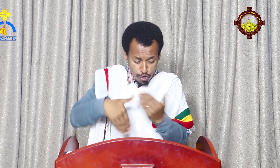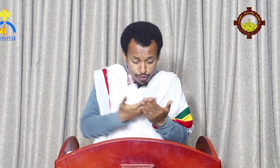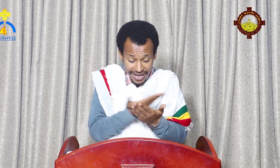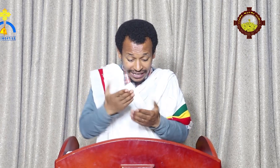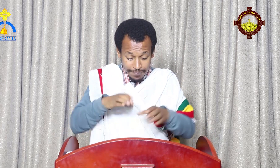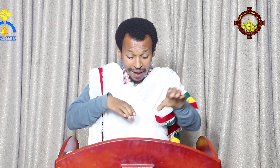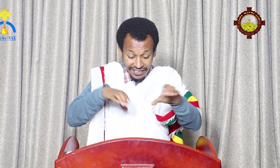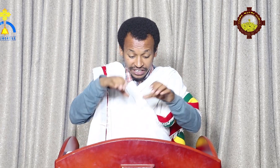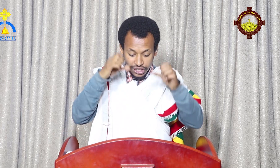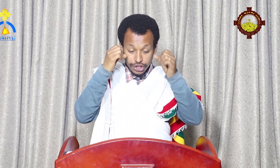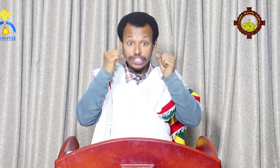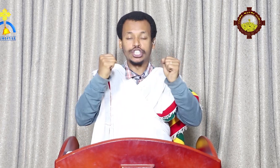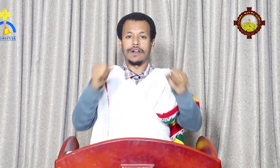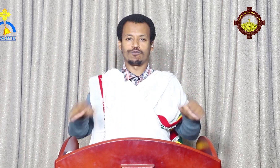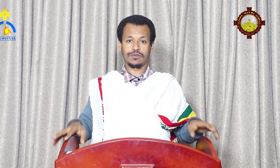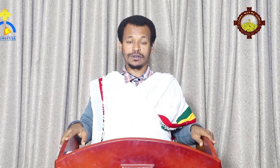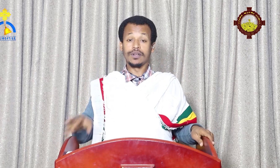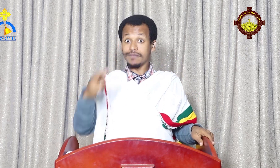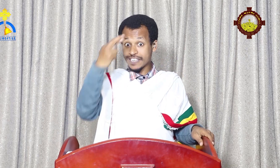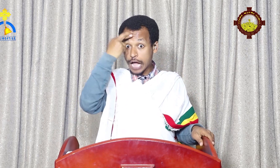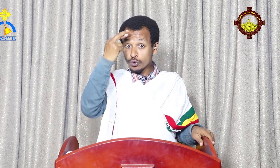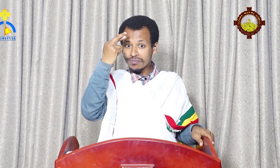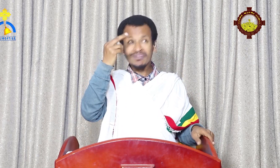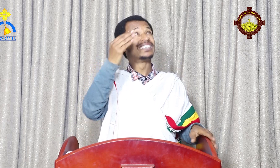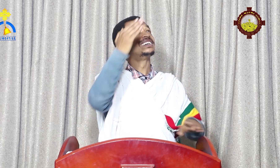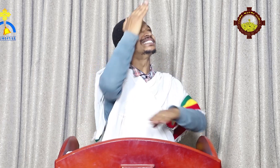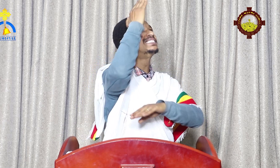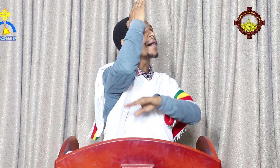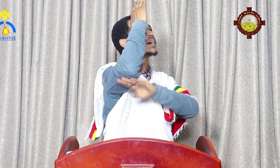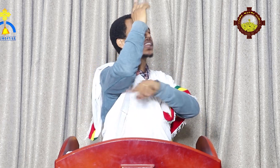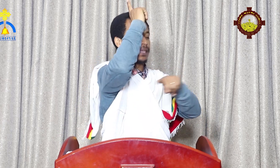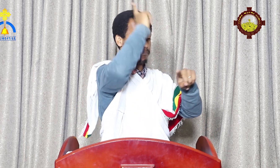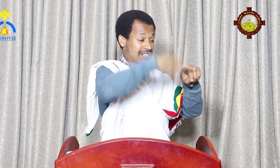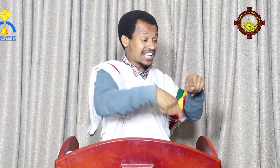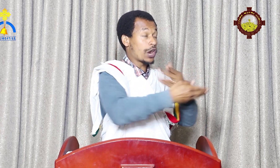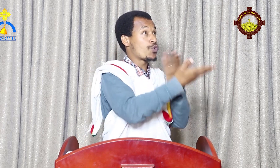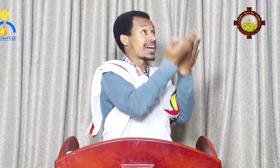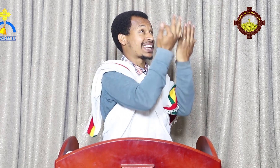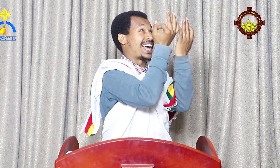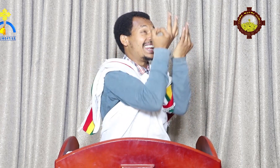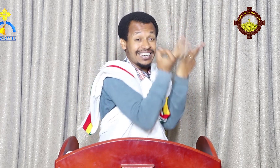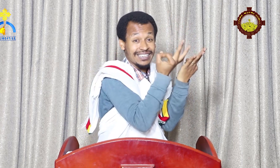ሁሉም ነገር ማድረግ ይችላል። ምክንያቱም እግዚአብሔር የሚሳነው ነገር ከሌለ